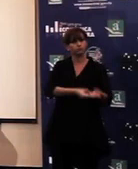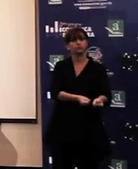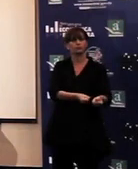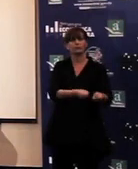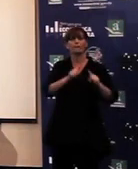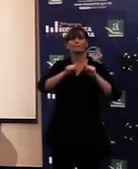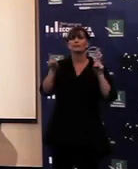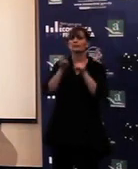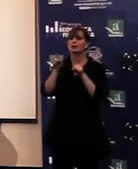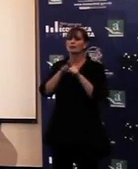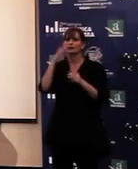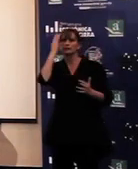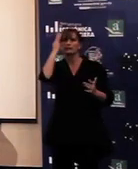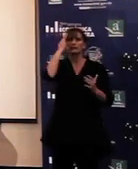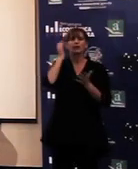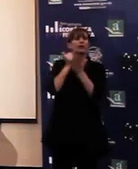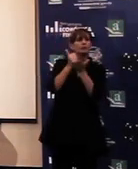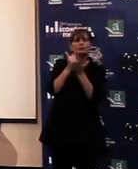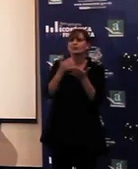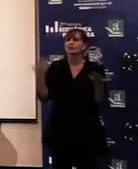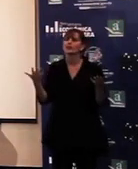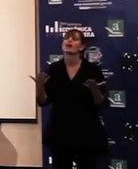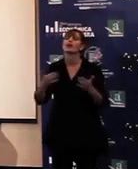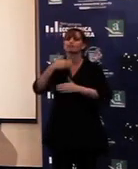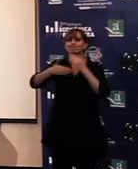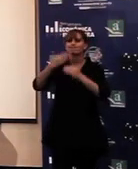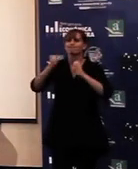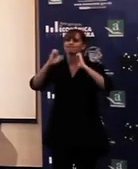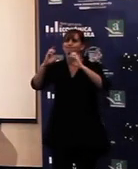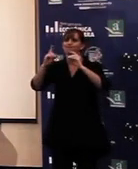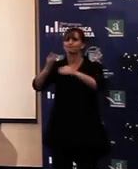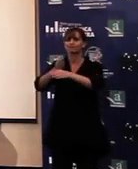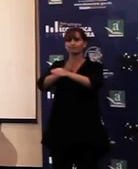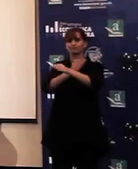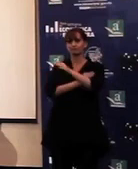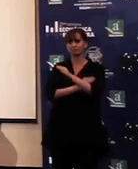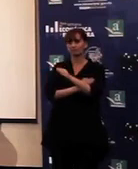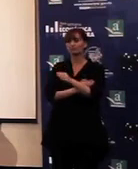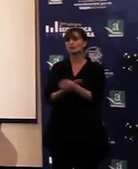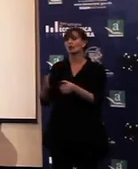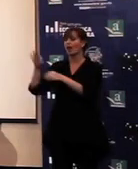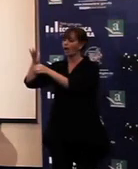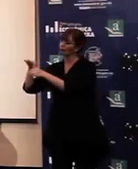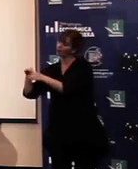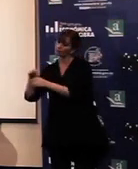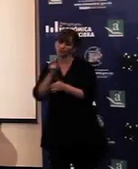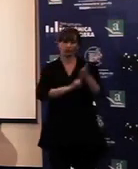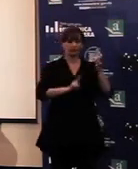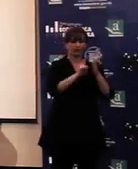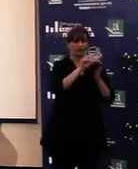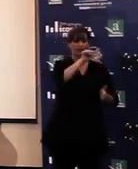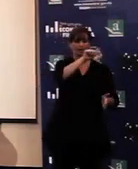por los procesos educativos. Y en ese sentido, se acerca a la Universidad APEC, pionera en el área de